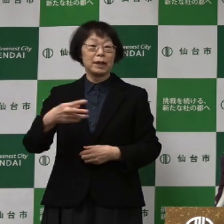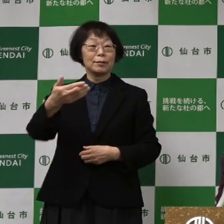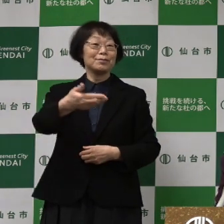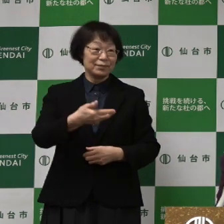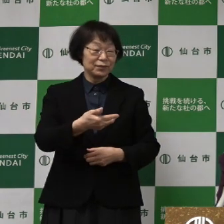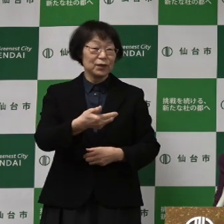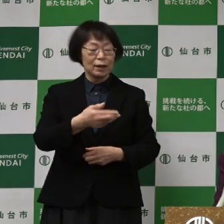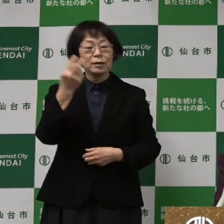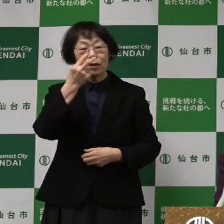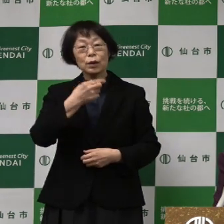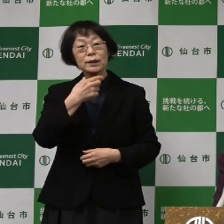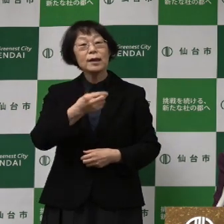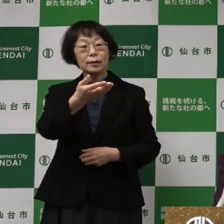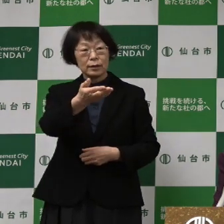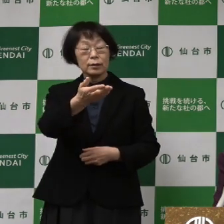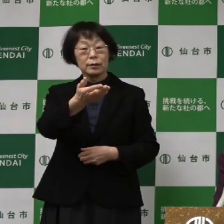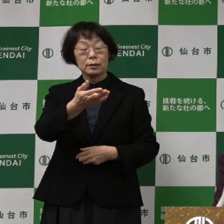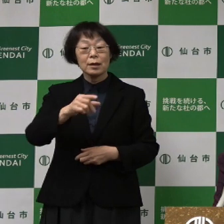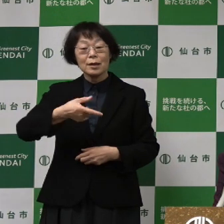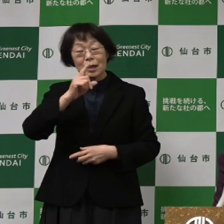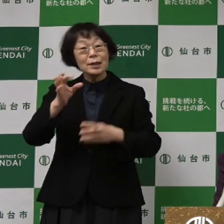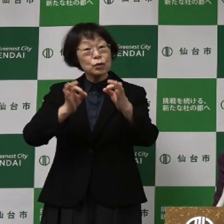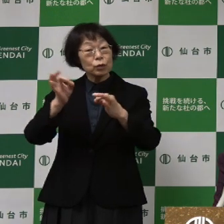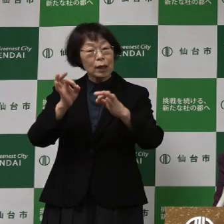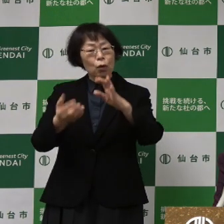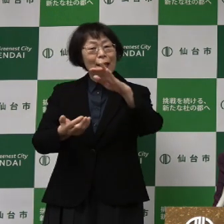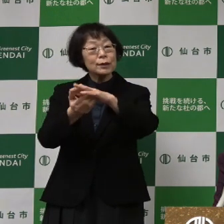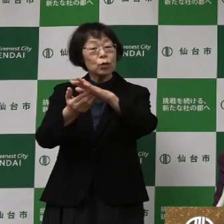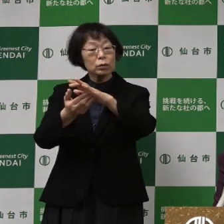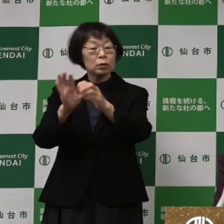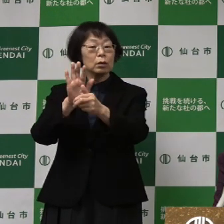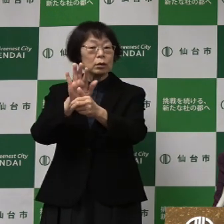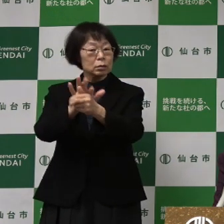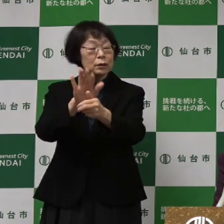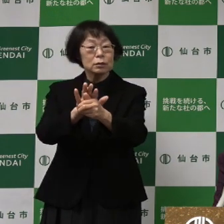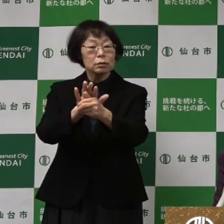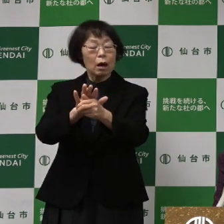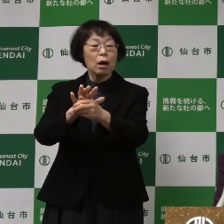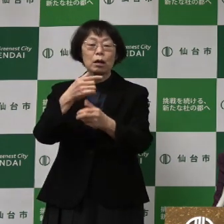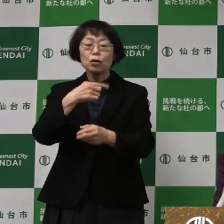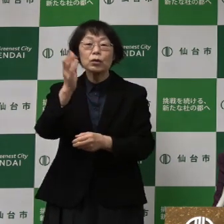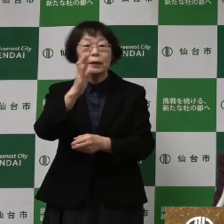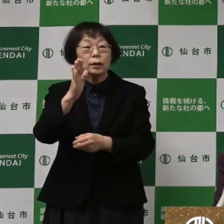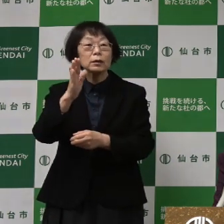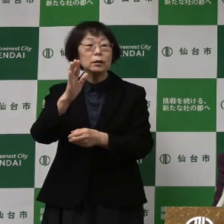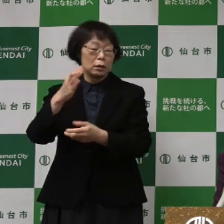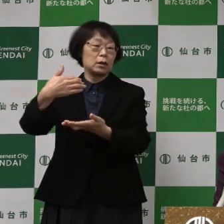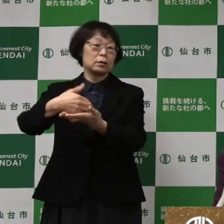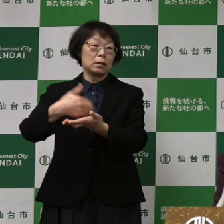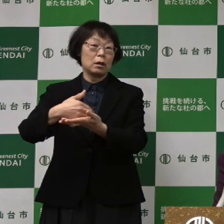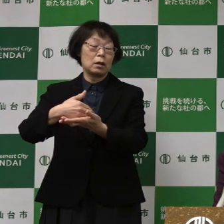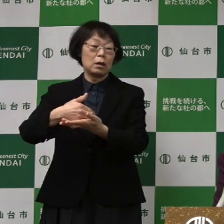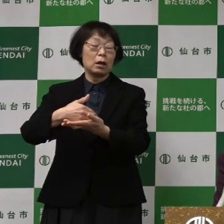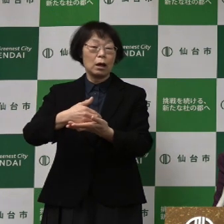葉の確認なんですけど、飲食店のこれ以上の対策は望めないというのは、郡さんご自身としても